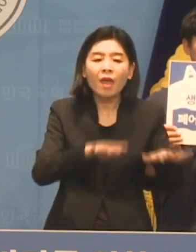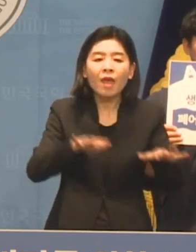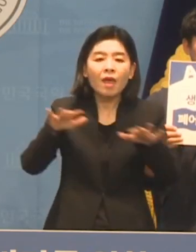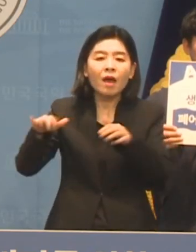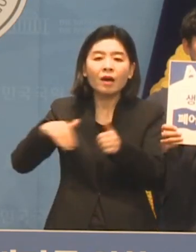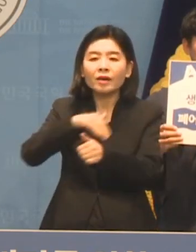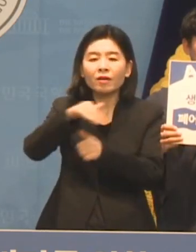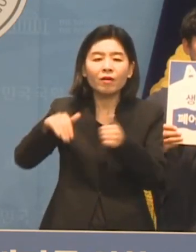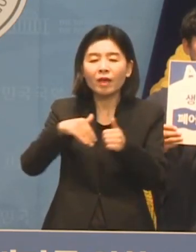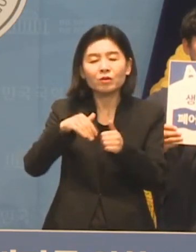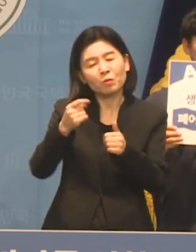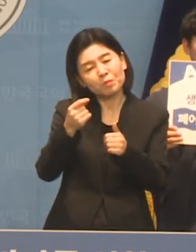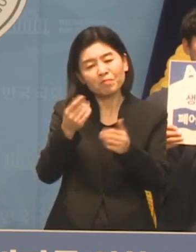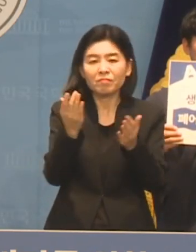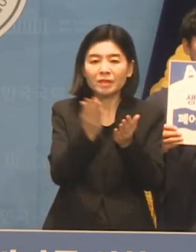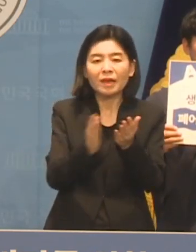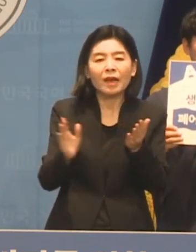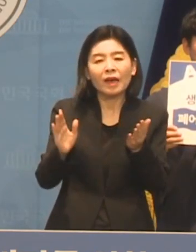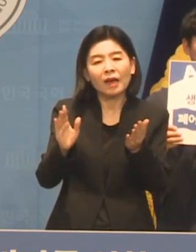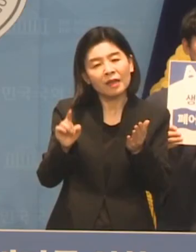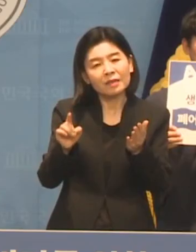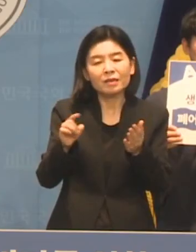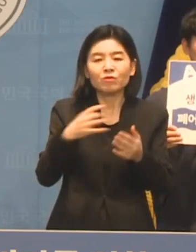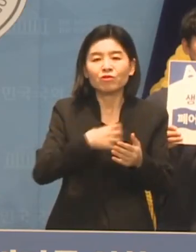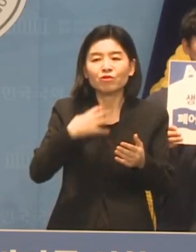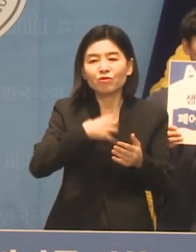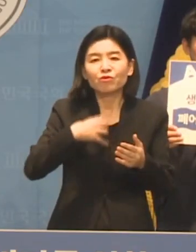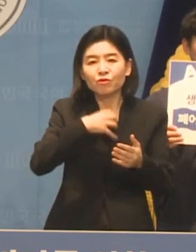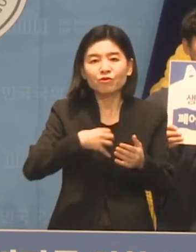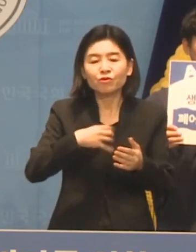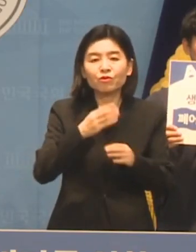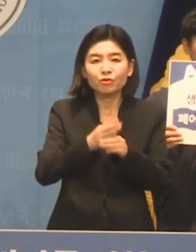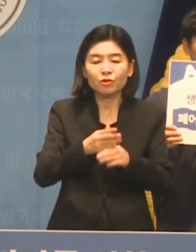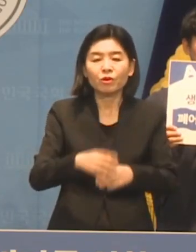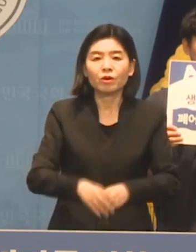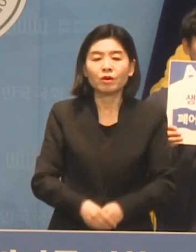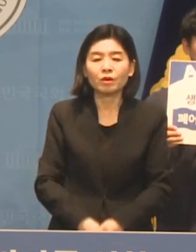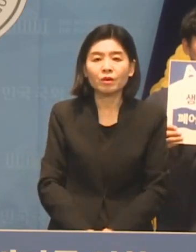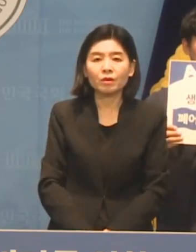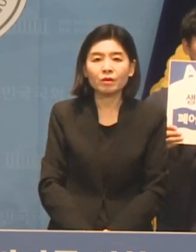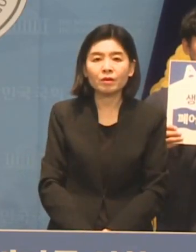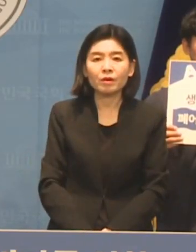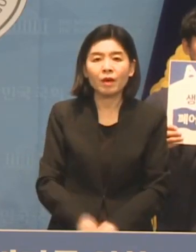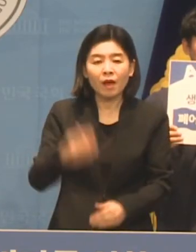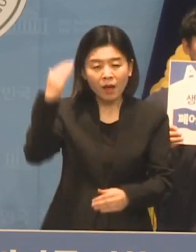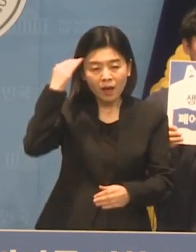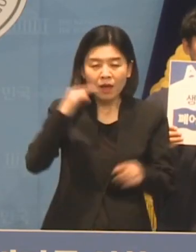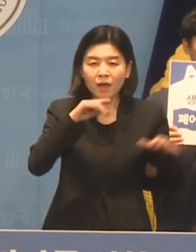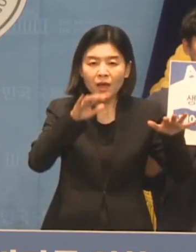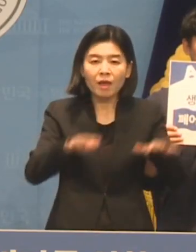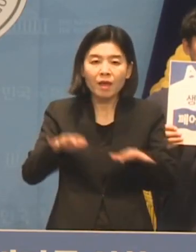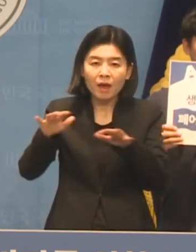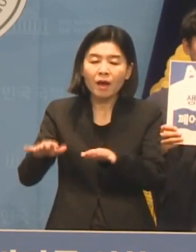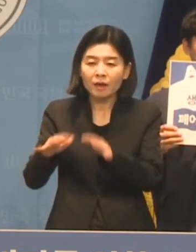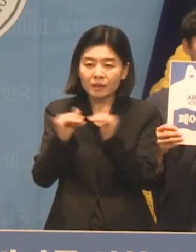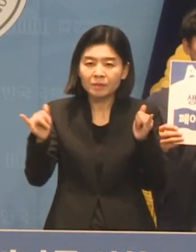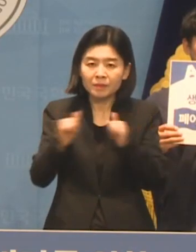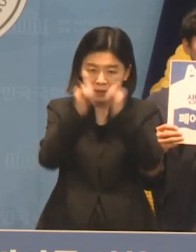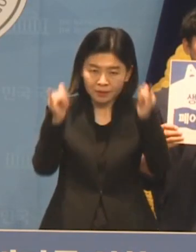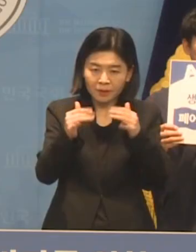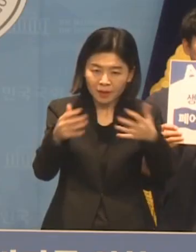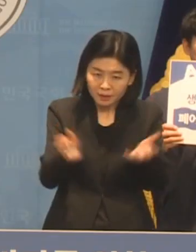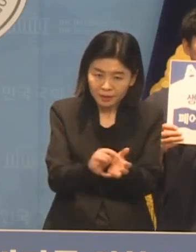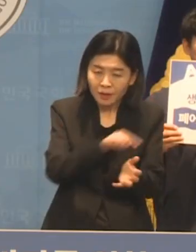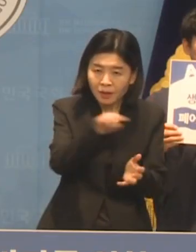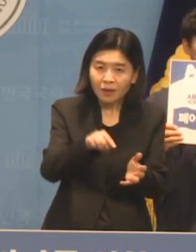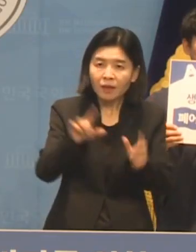충분히 고려하지 않은 확대 정책이라는 우려를 안고 있습니다. 한국의 해양 시민사회 단체들은 기후변화와